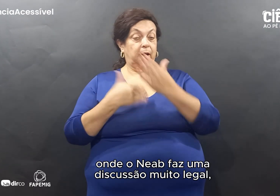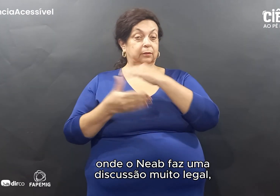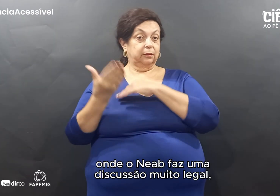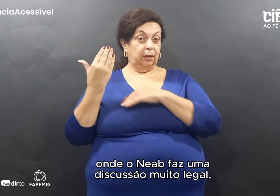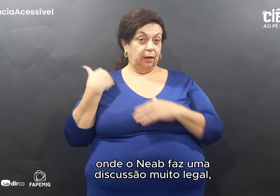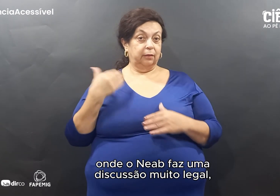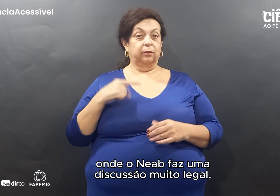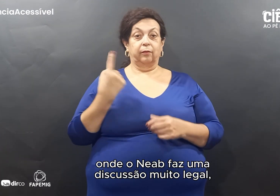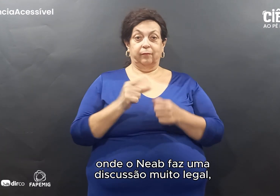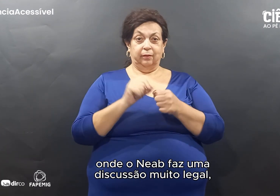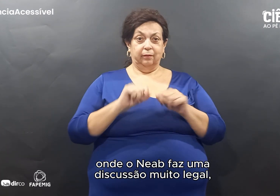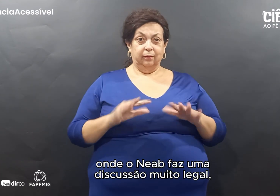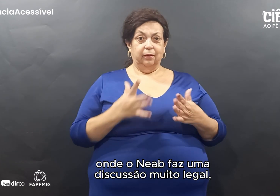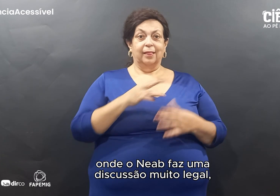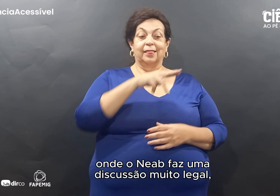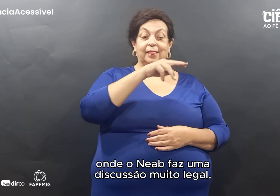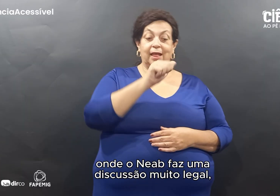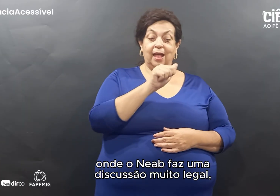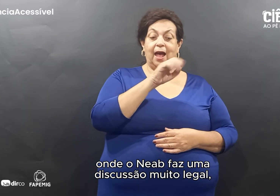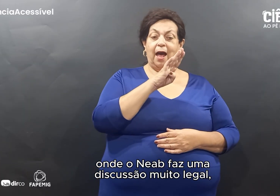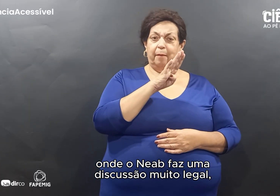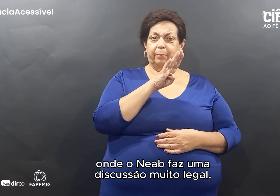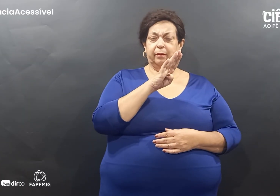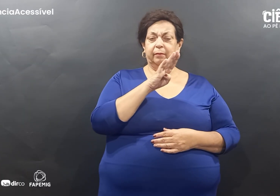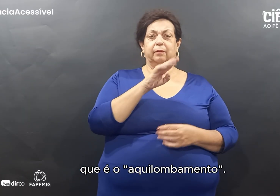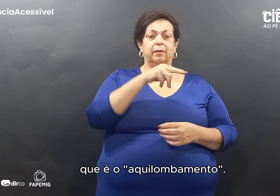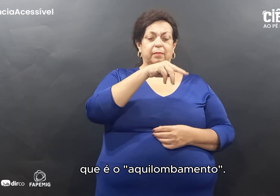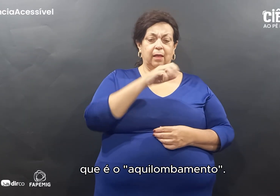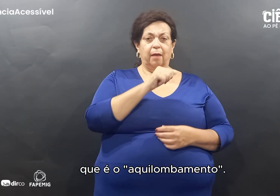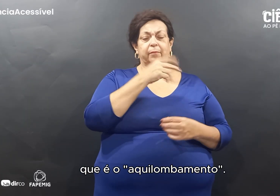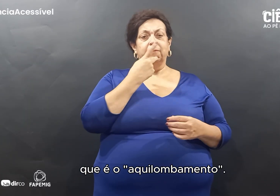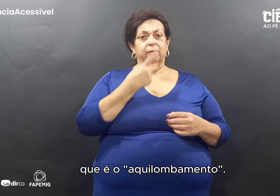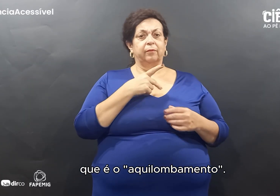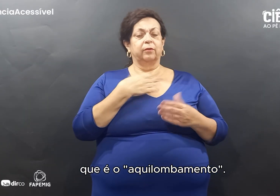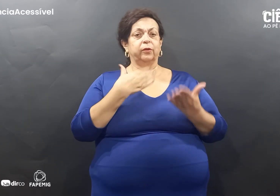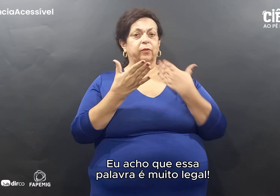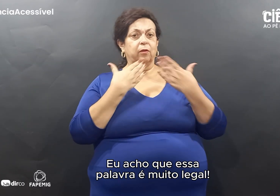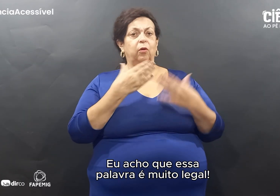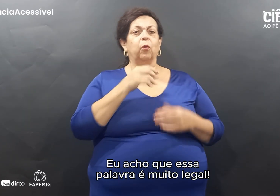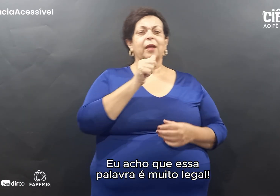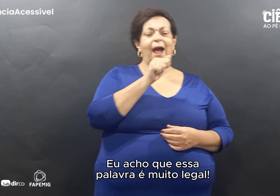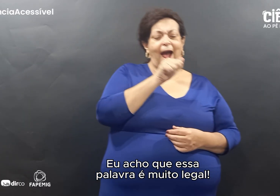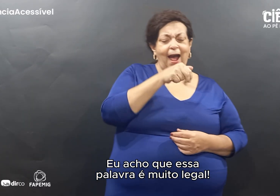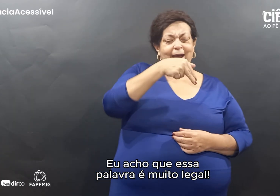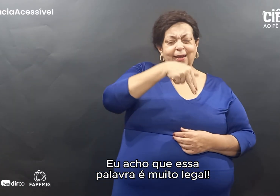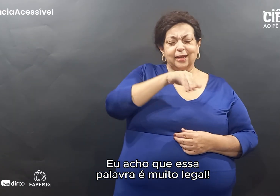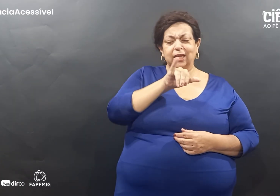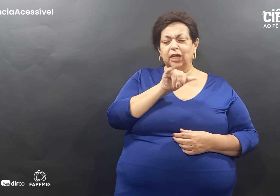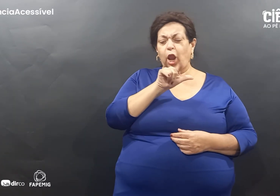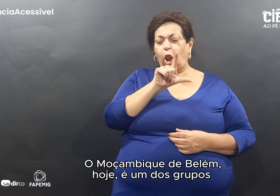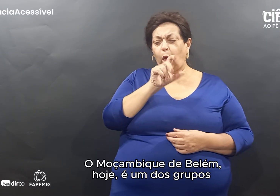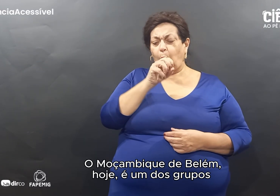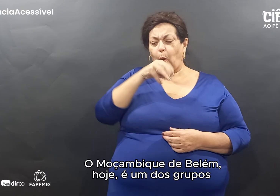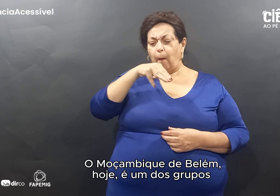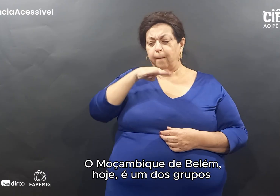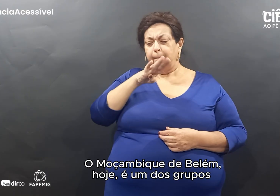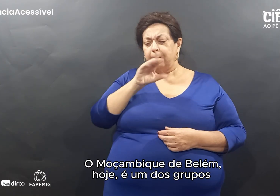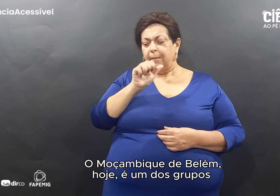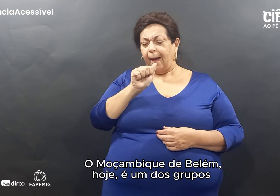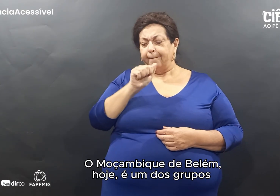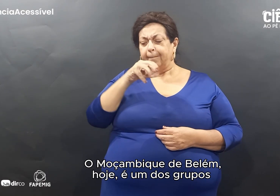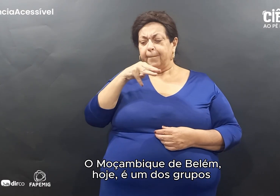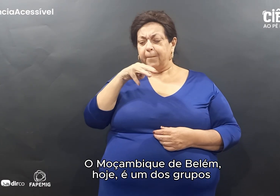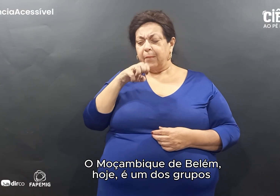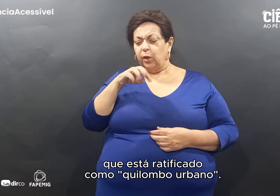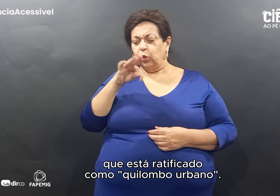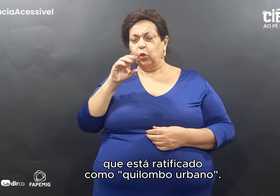onde que o NEAB faz uma discussão muito legal, que é o aquilombamento. Eu acho que essa palavra é muito legal. O Moçambique de Belém hoje